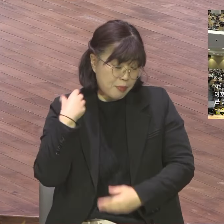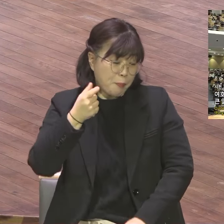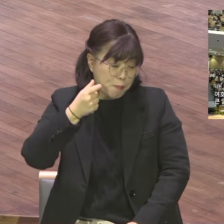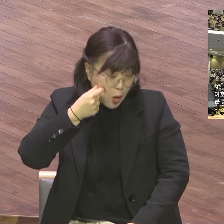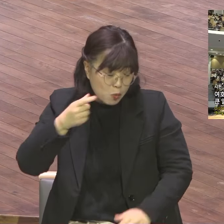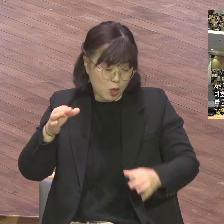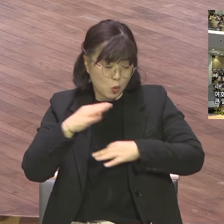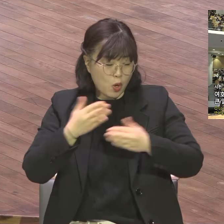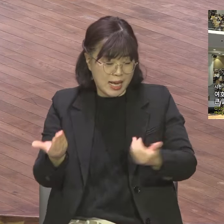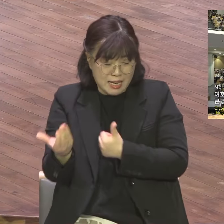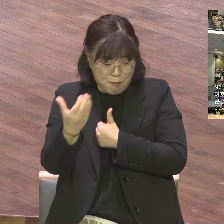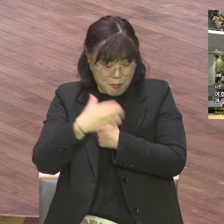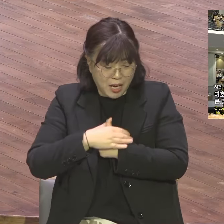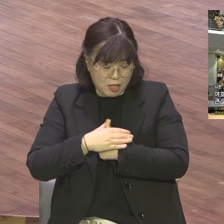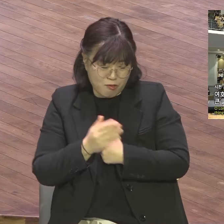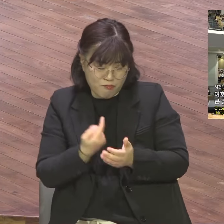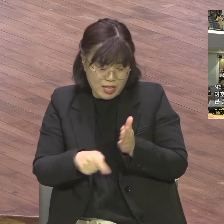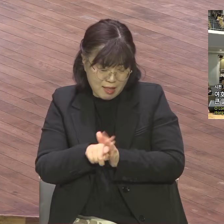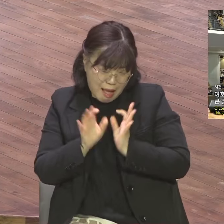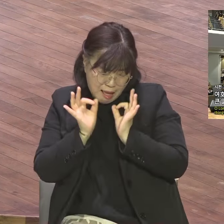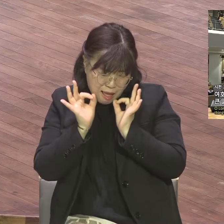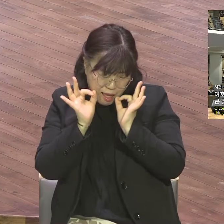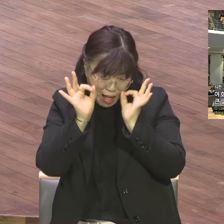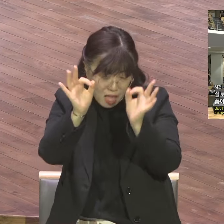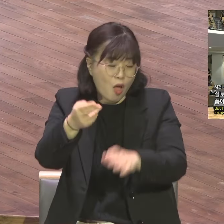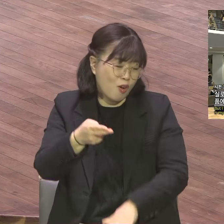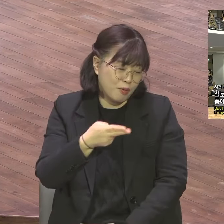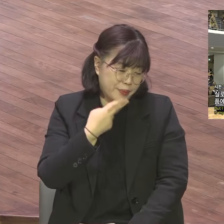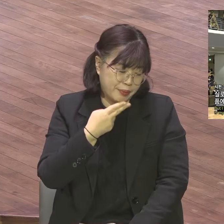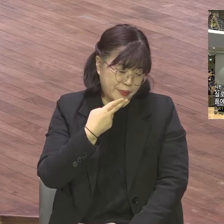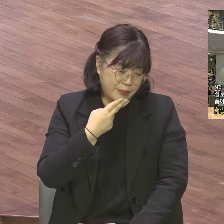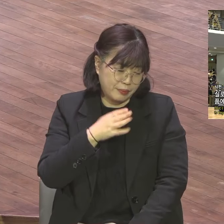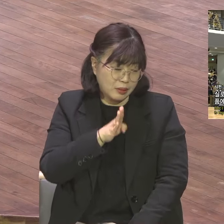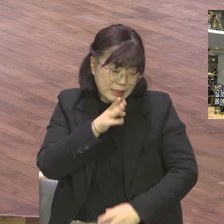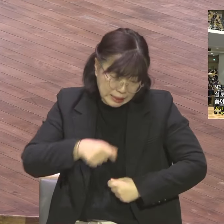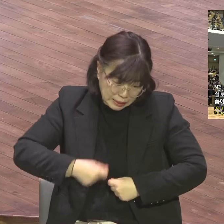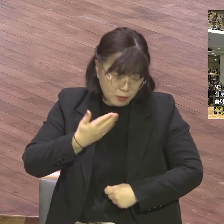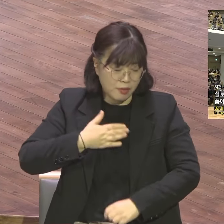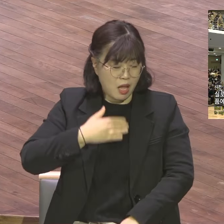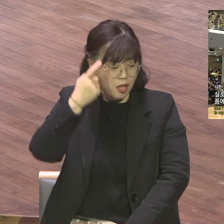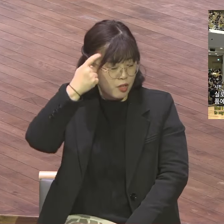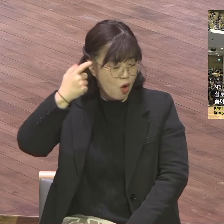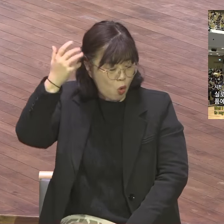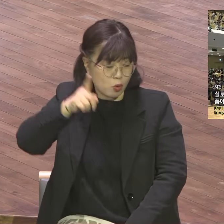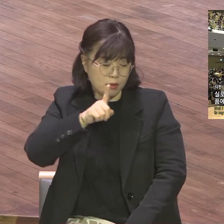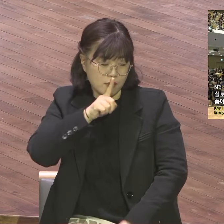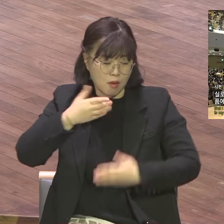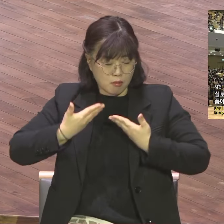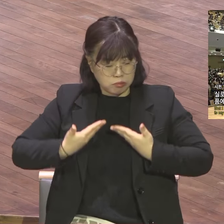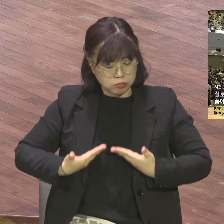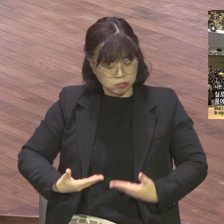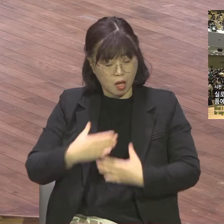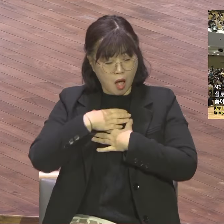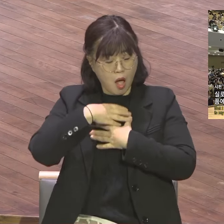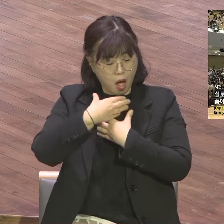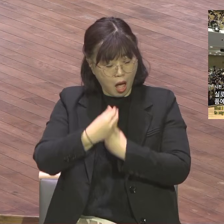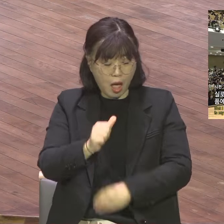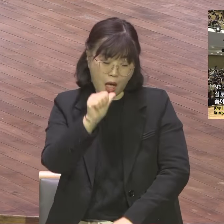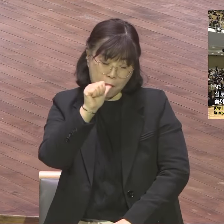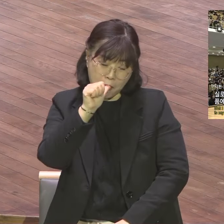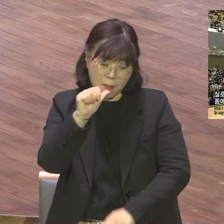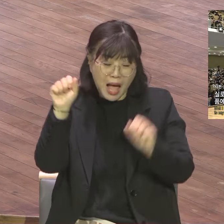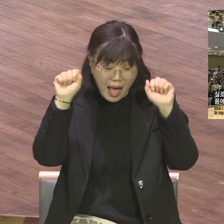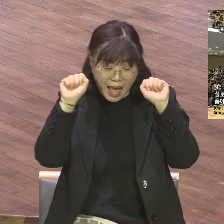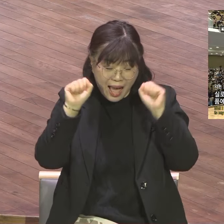감당하지 못함 놀라운 일을 하려고 심쓰지 아니하나이다. 실로 내가 내 영혼으로 고요하고 평온하게